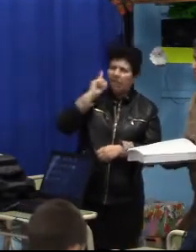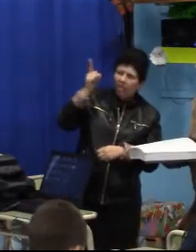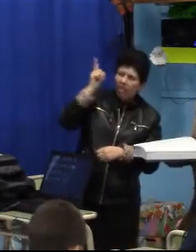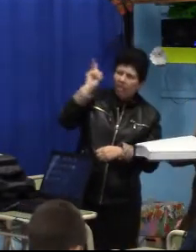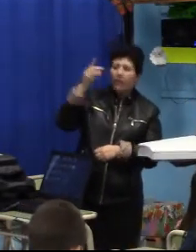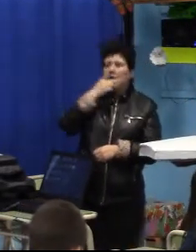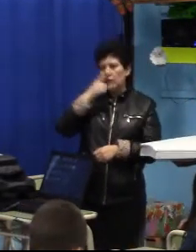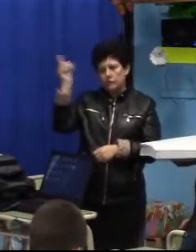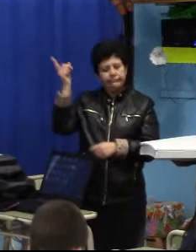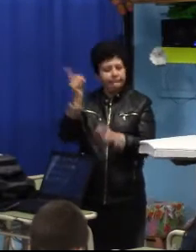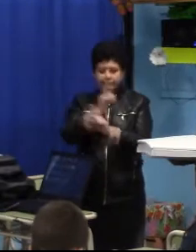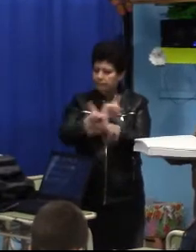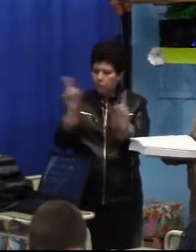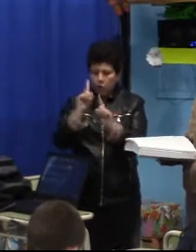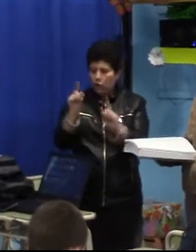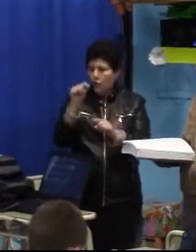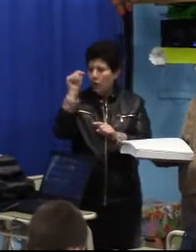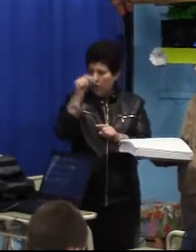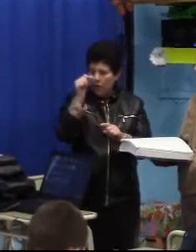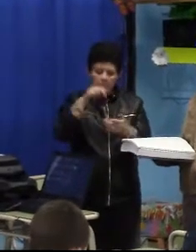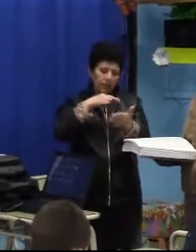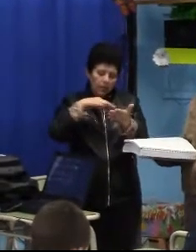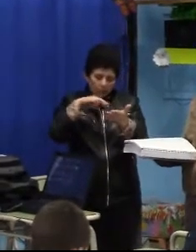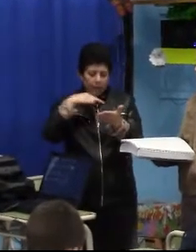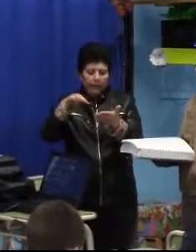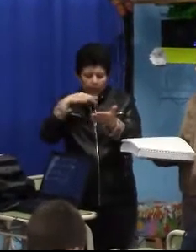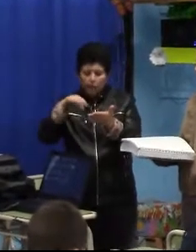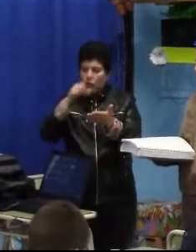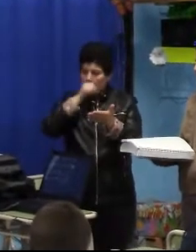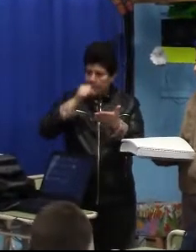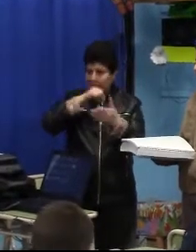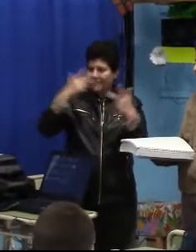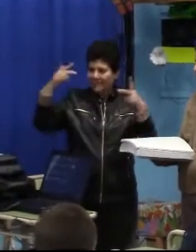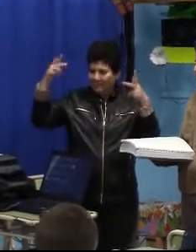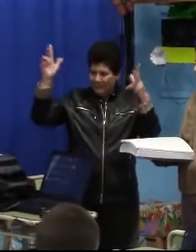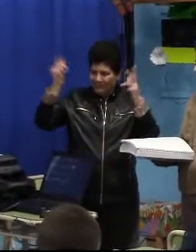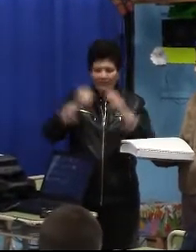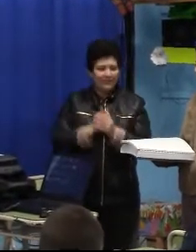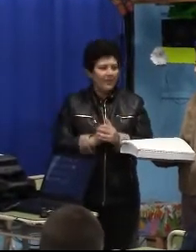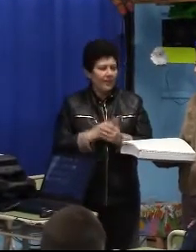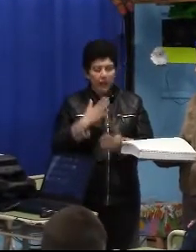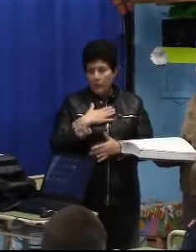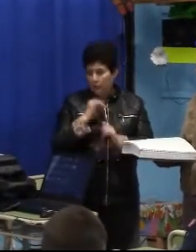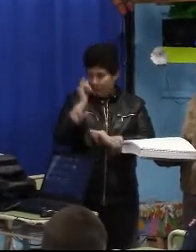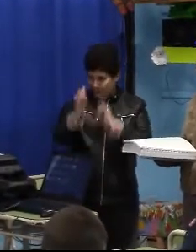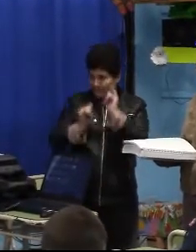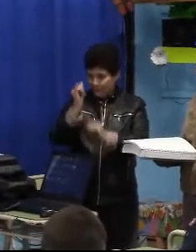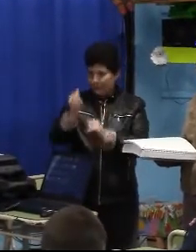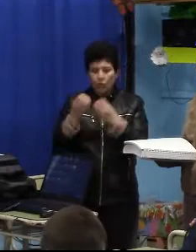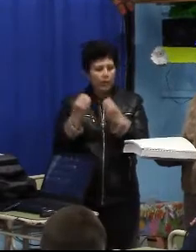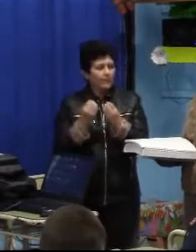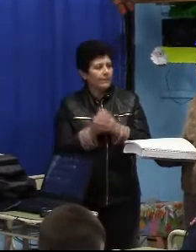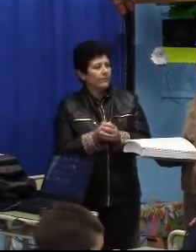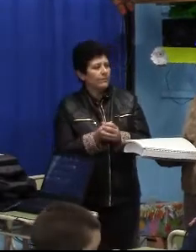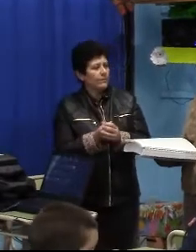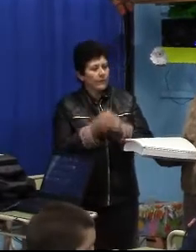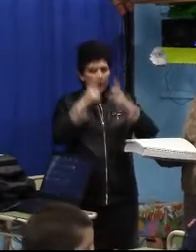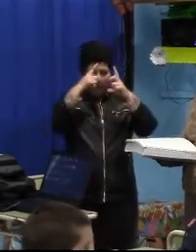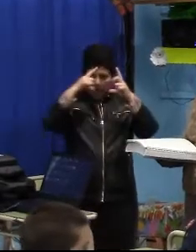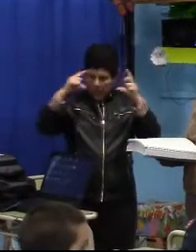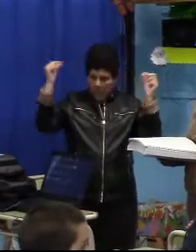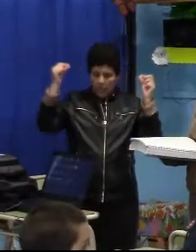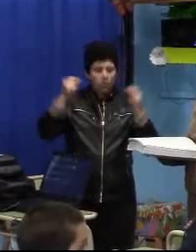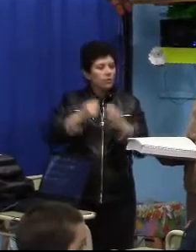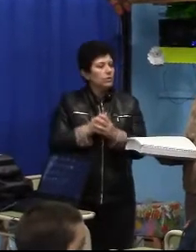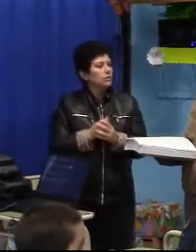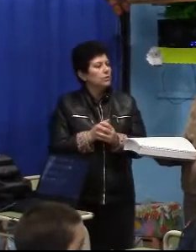Dios, compuso ese himno. Y por eso digo que este himno último